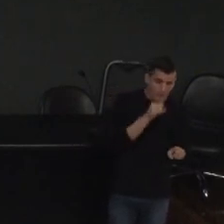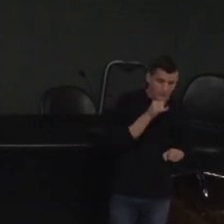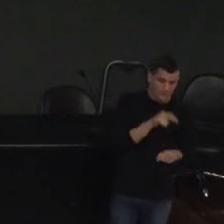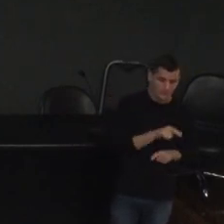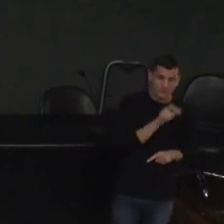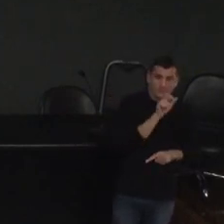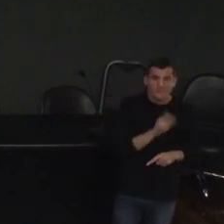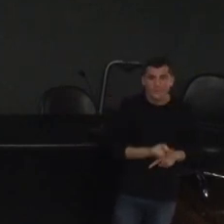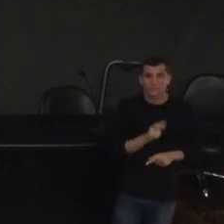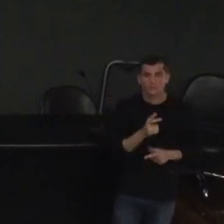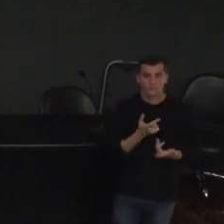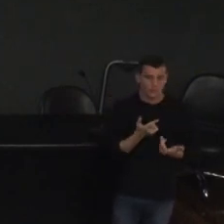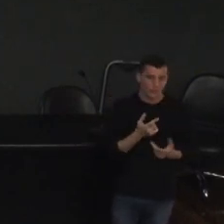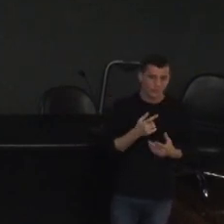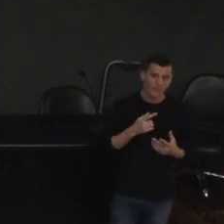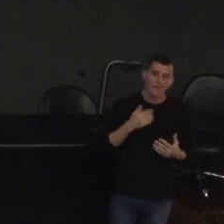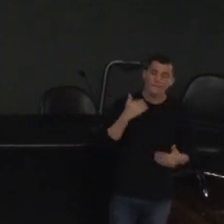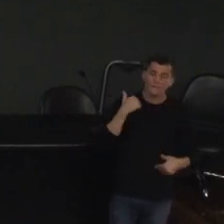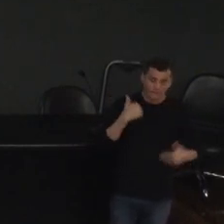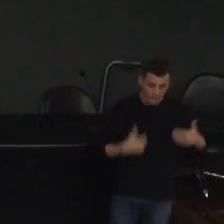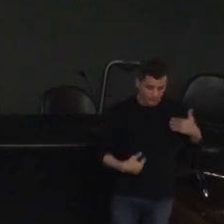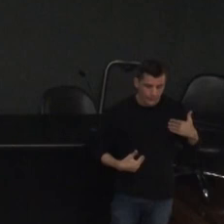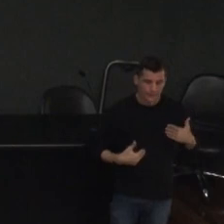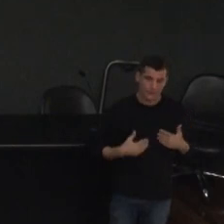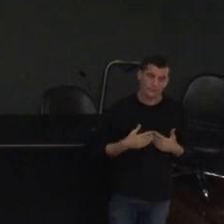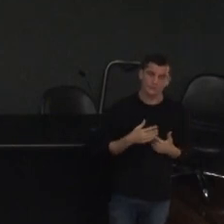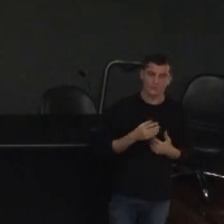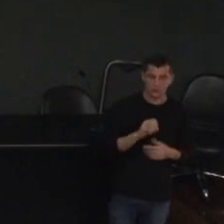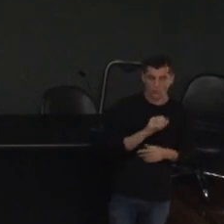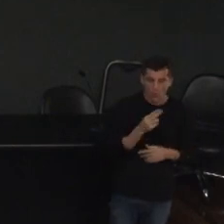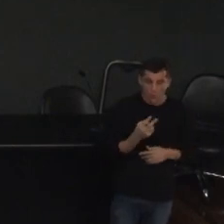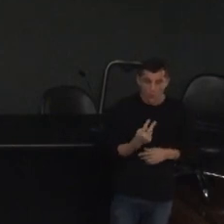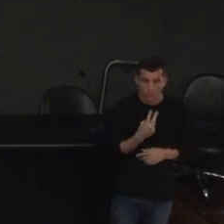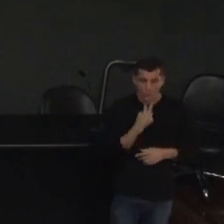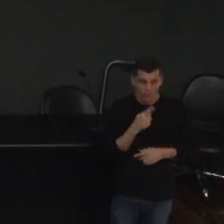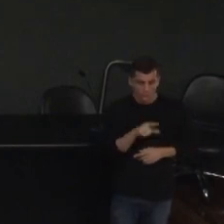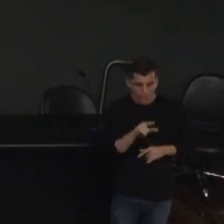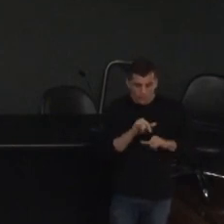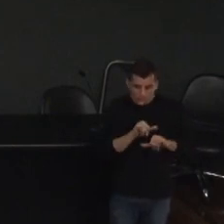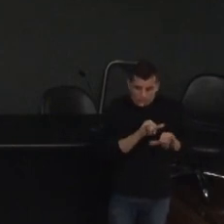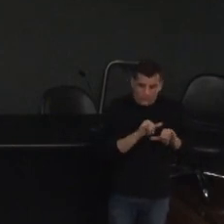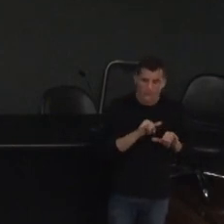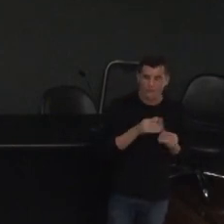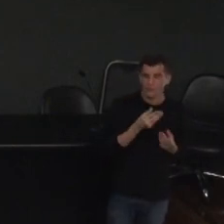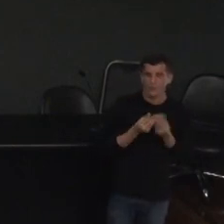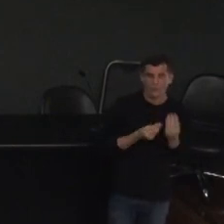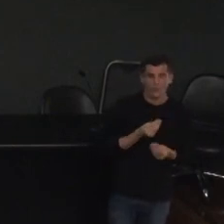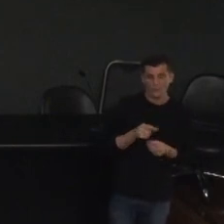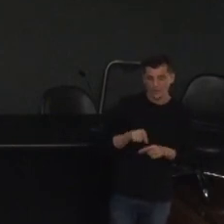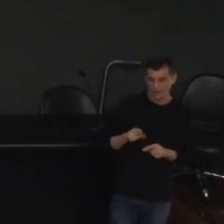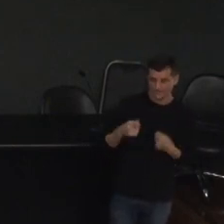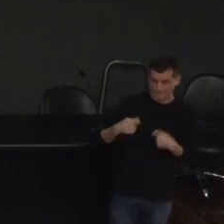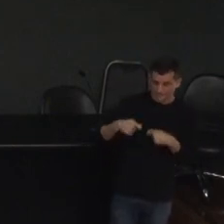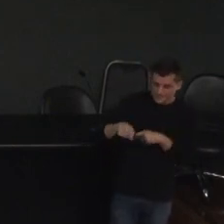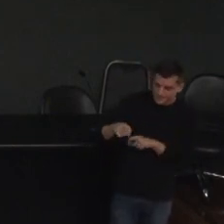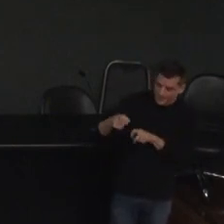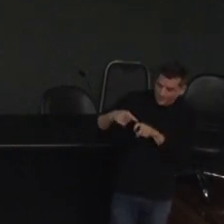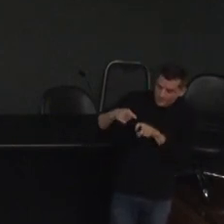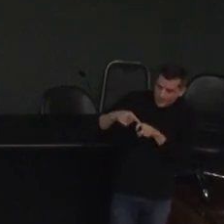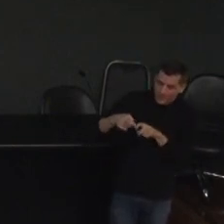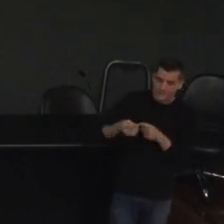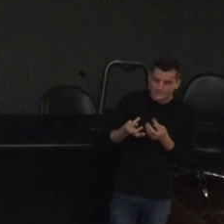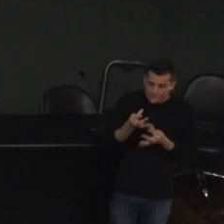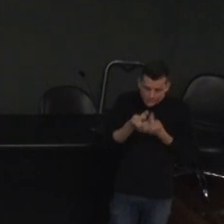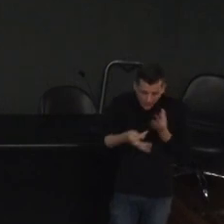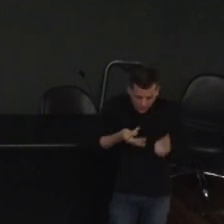estiver física ou legalmente incapaz e para utilização única exclusivamente para o tratamento médico a realização de